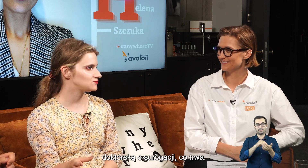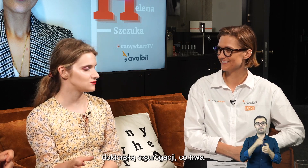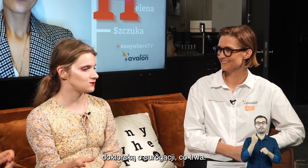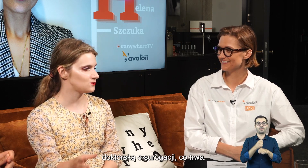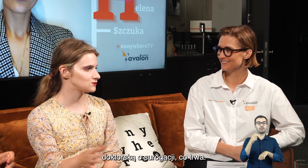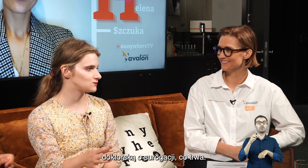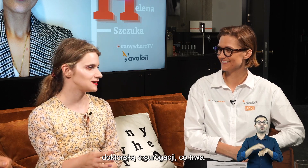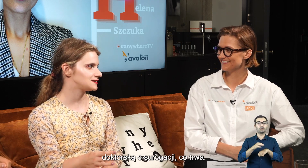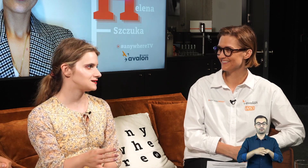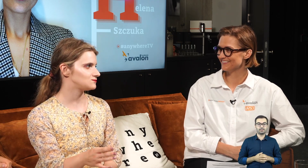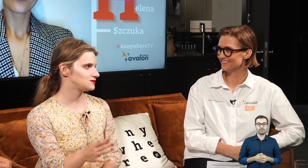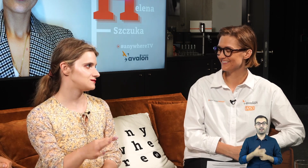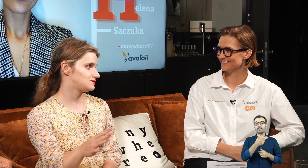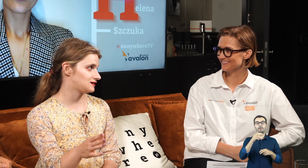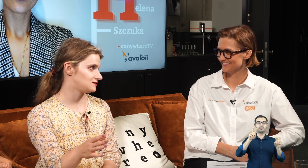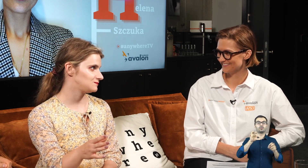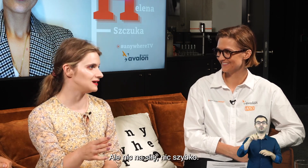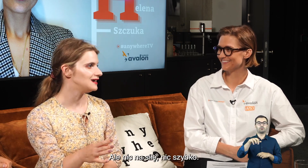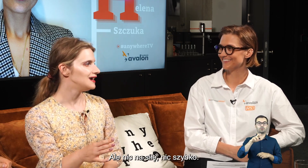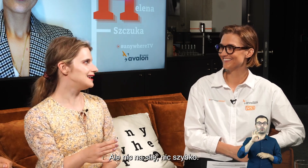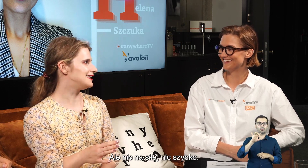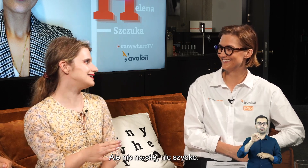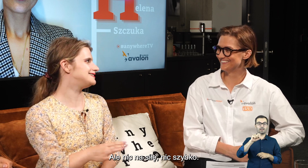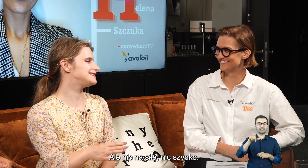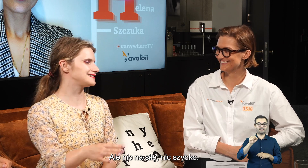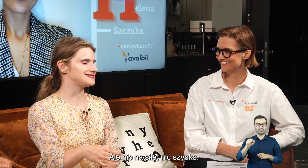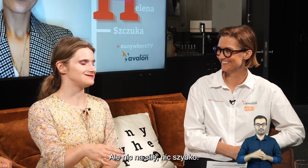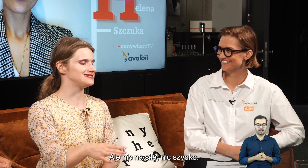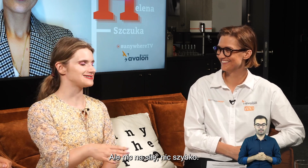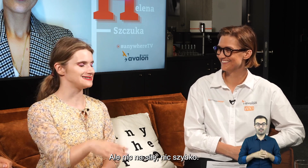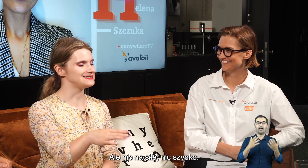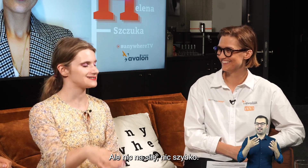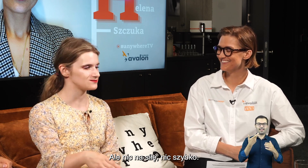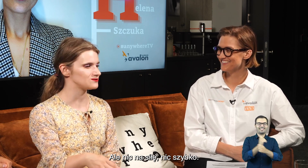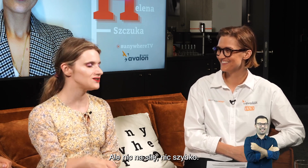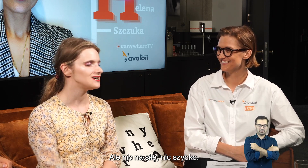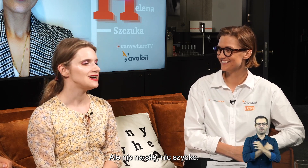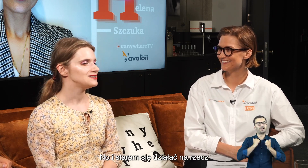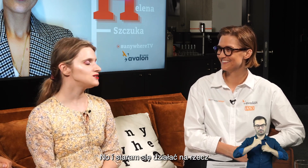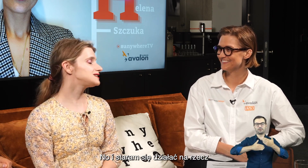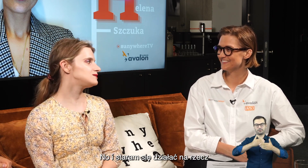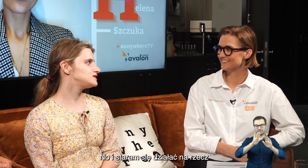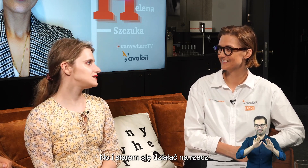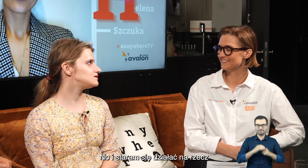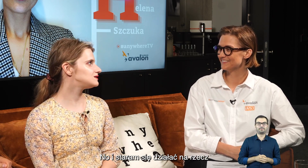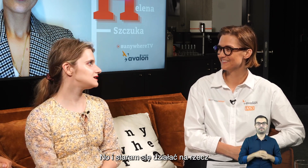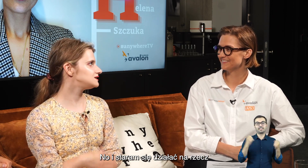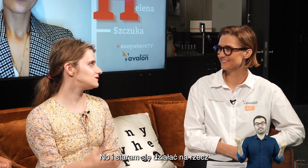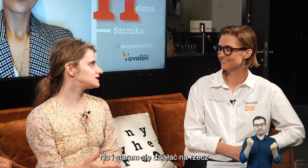pracę doktorską o surrogacji, która trwa, ale nic na siłę, nic szybko. No i staram